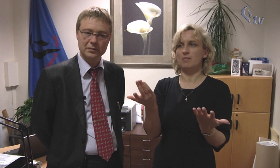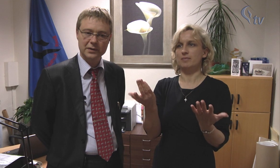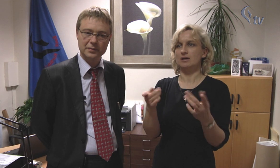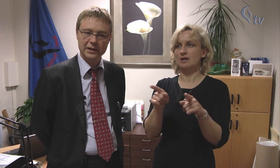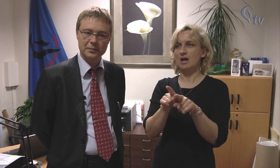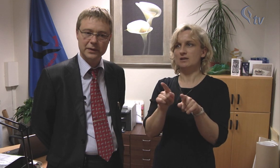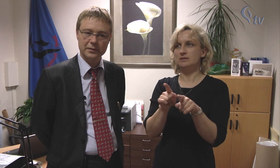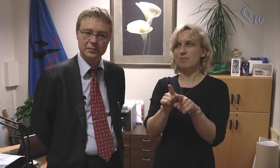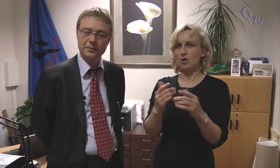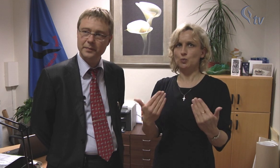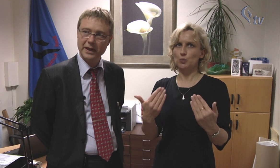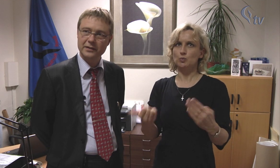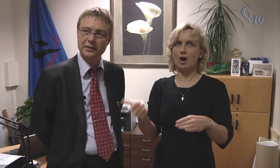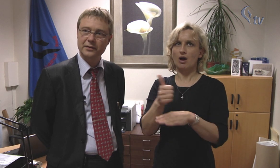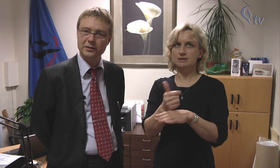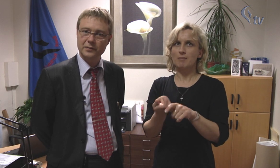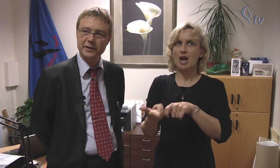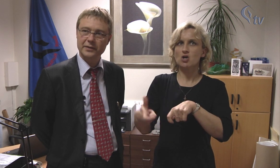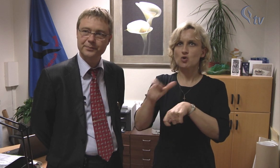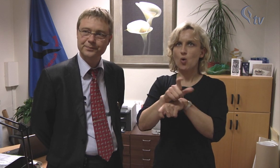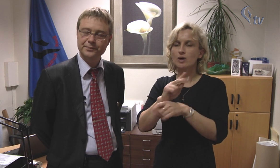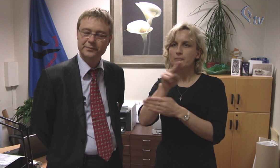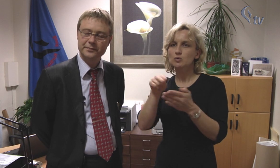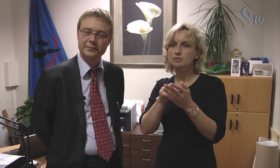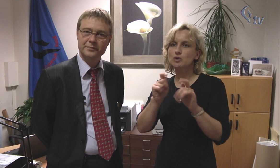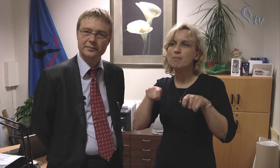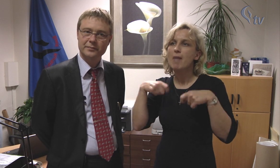asendumas pigem pärandi küsimustega.